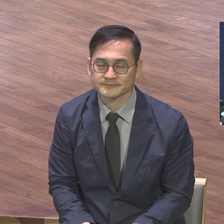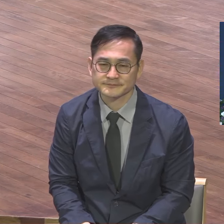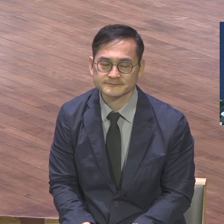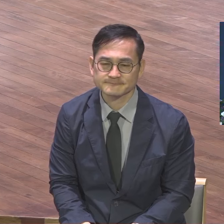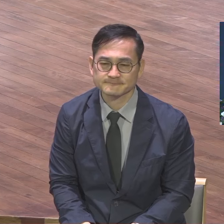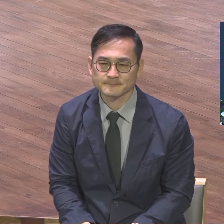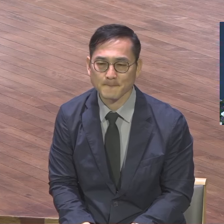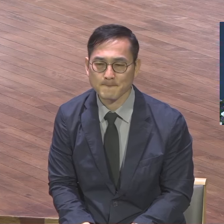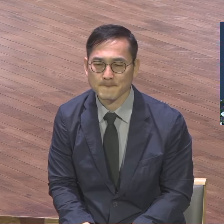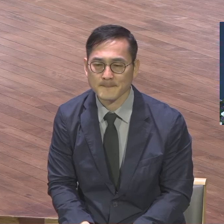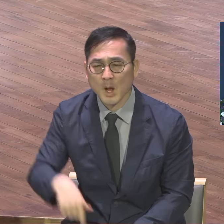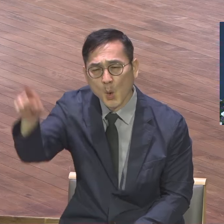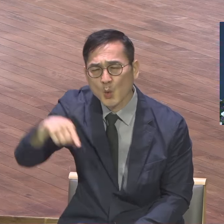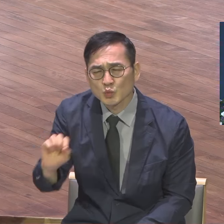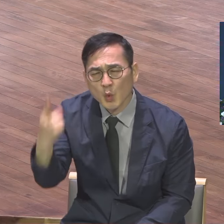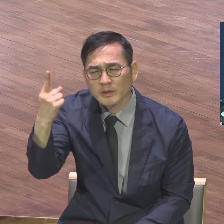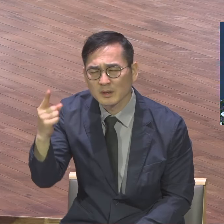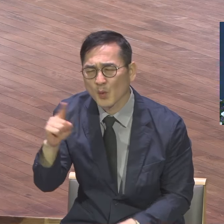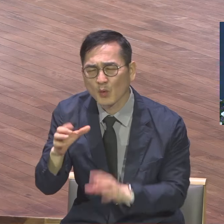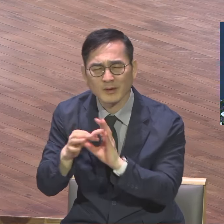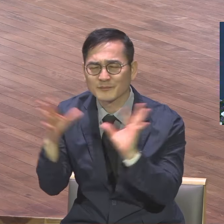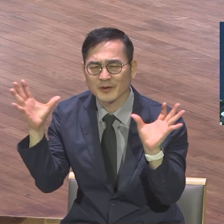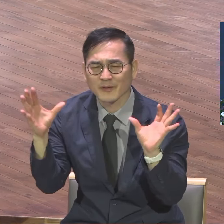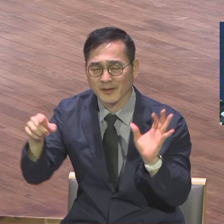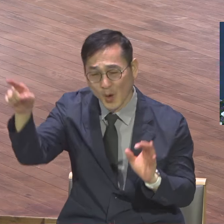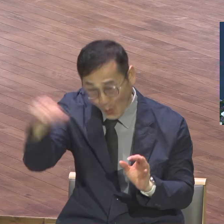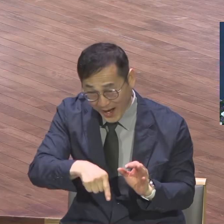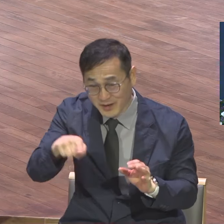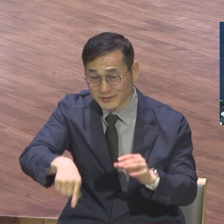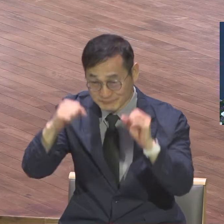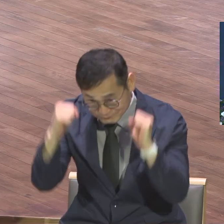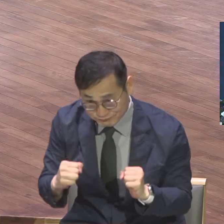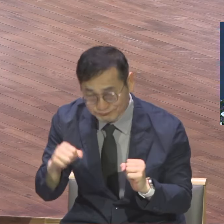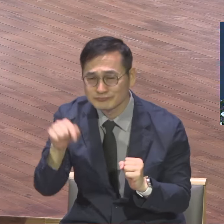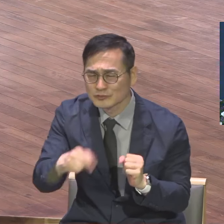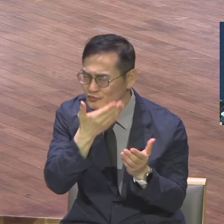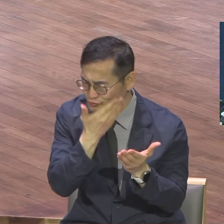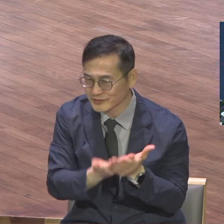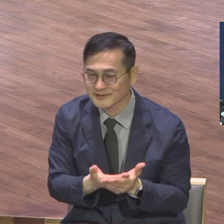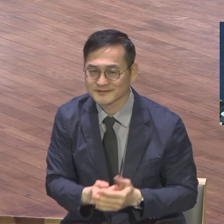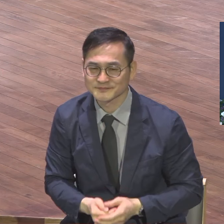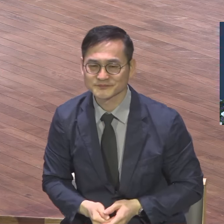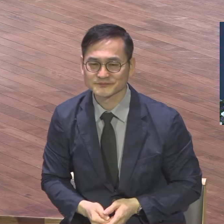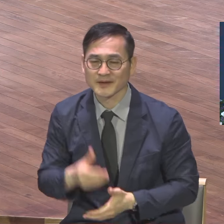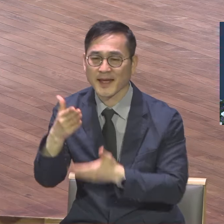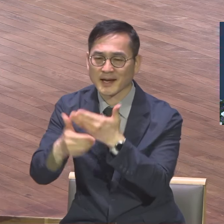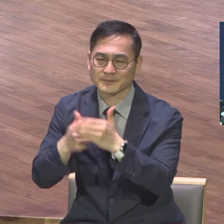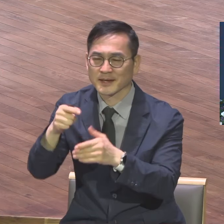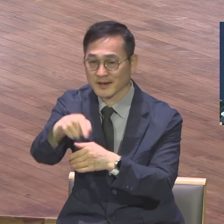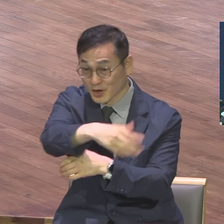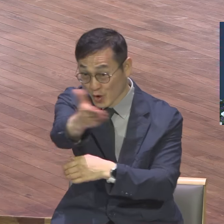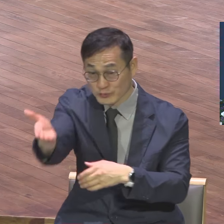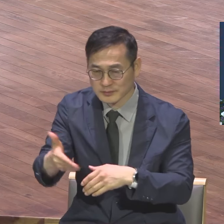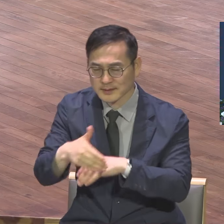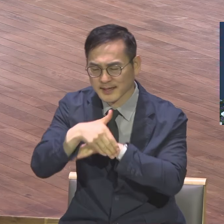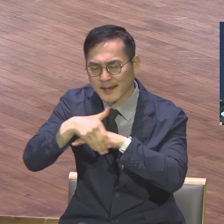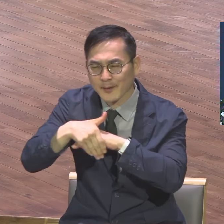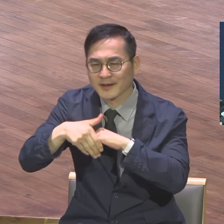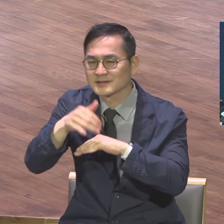어떤 일로 왔든지 하나님께서요 여러분을 향한 놀라운 특별한 계획이 있어요.